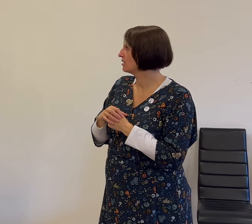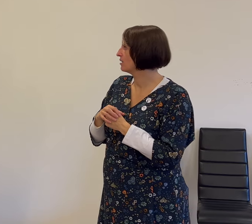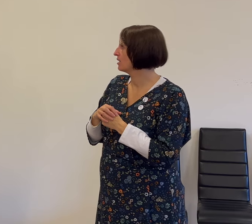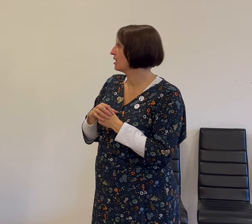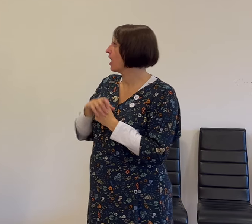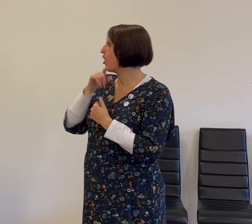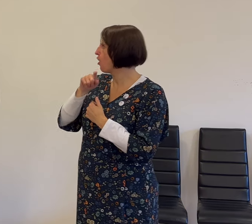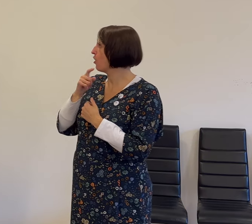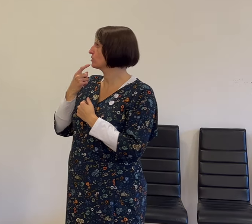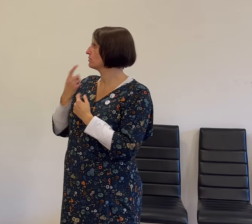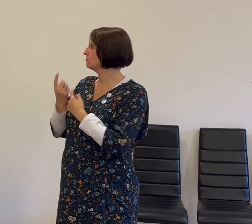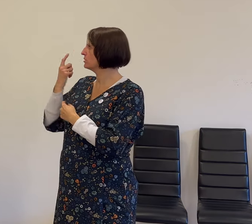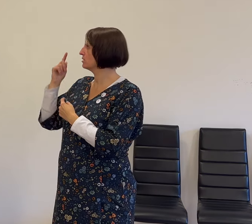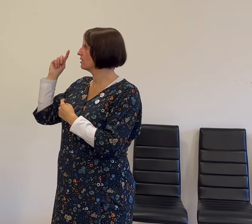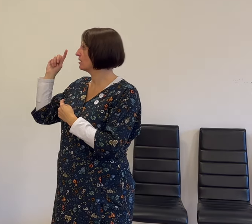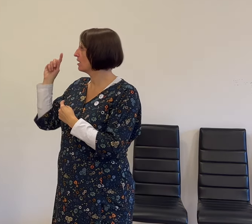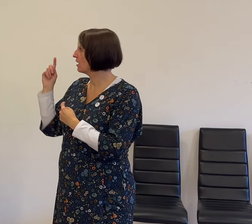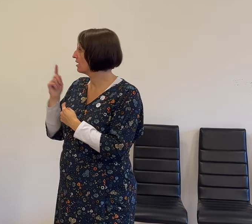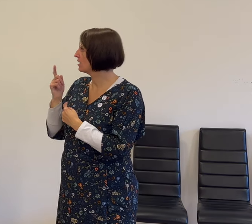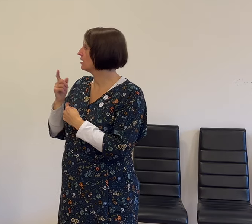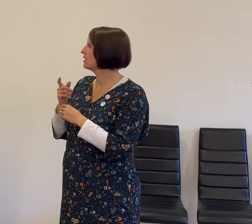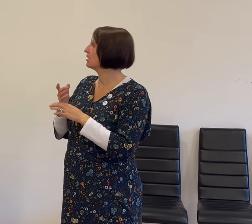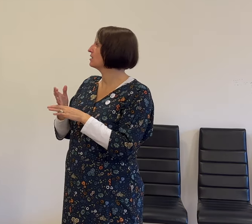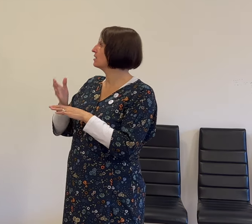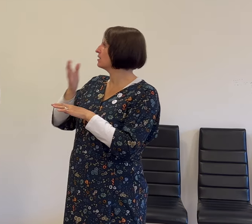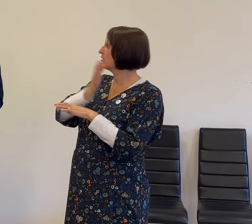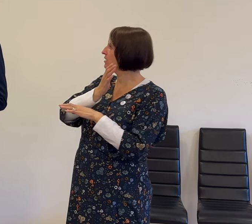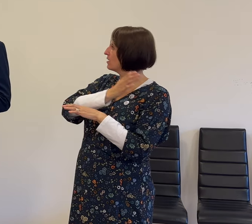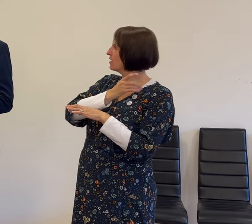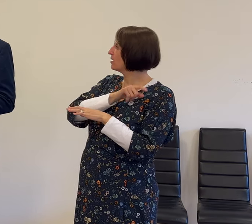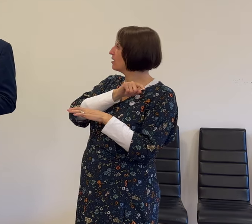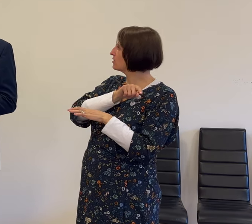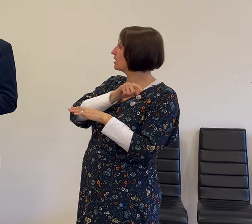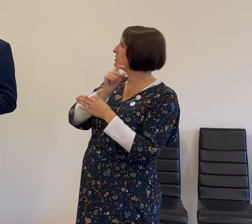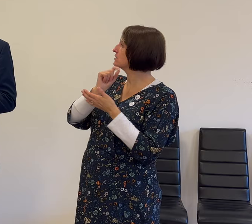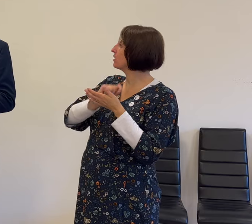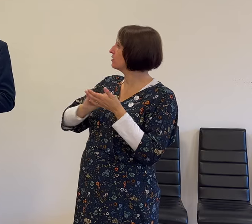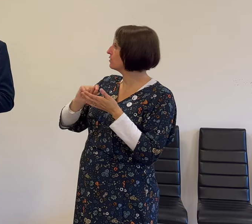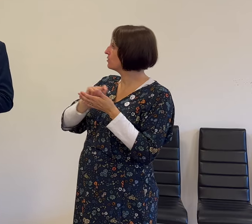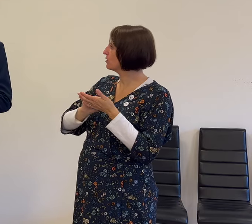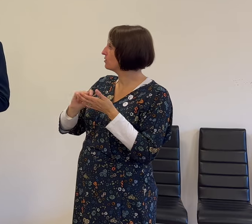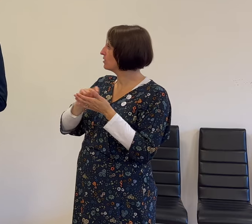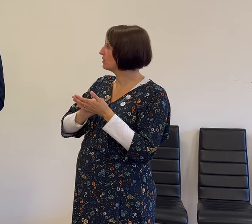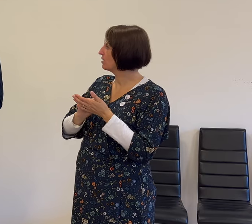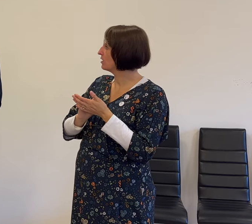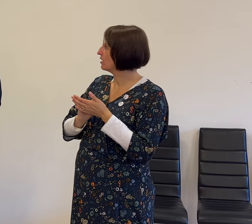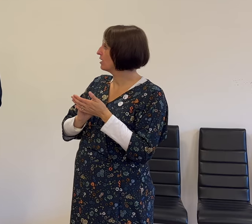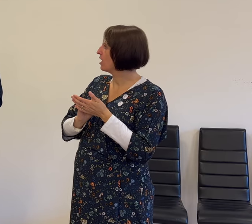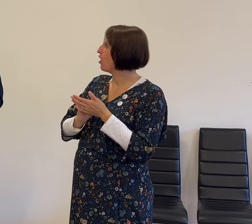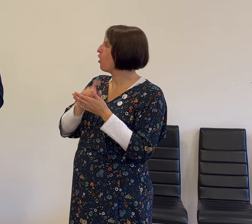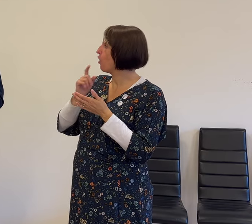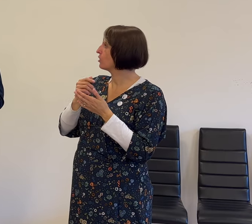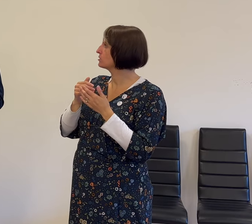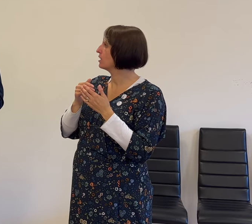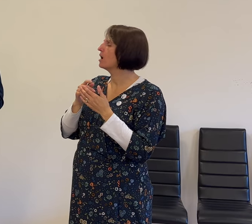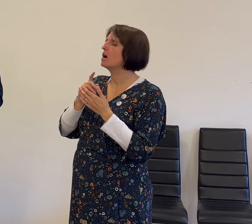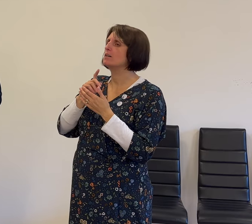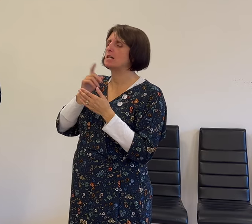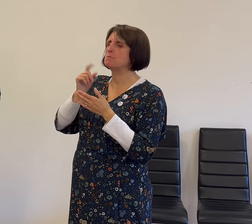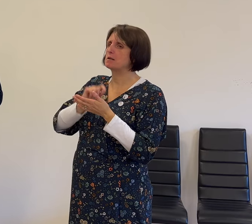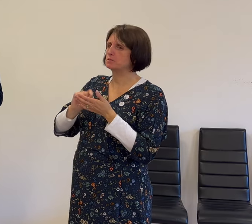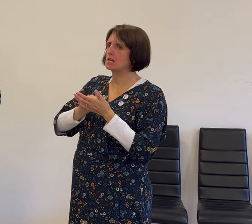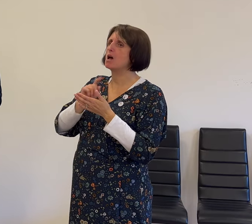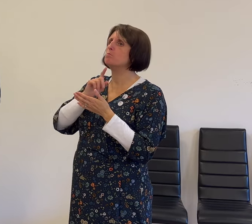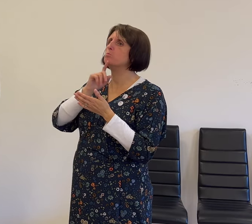nastoupit. A ta předchozí kapitola nám to trošku vysvětluje, protože tam je napsáno, že Boží duch ustoupil od Saula, protože s